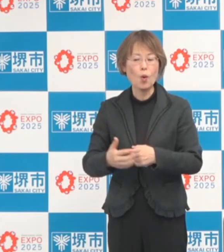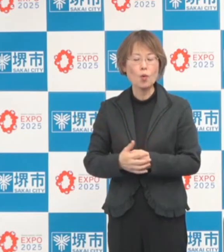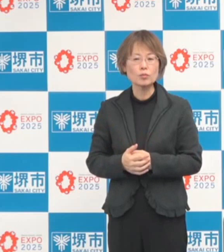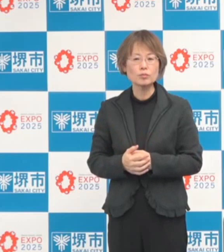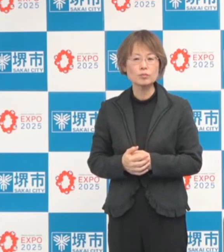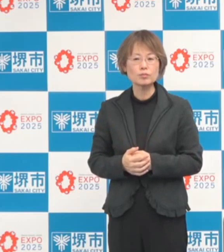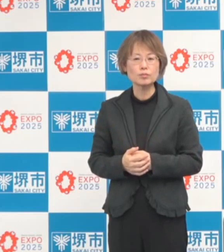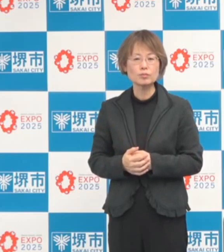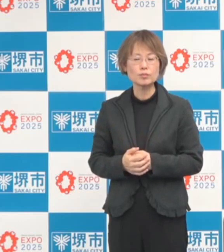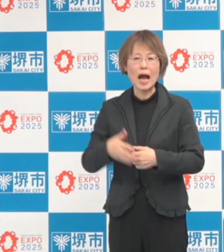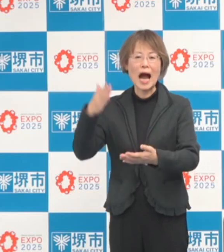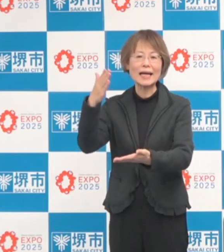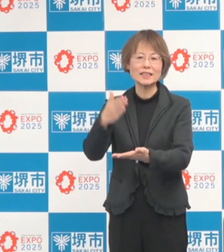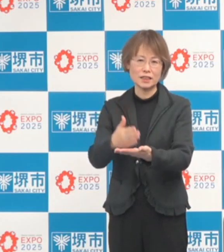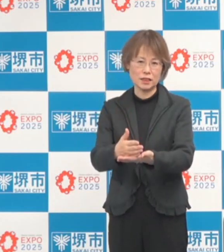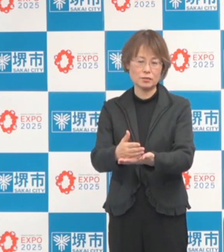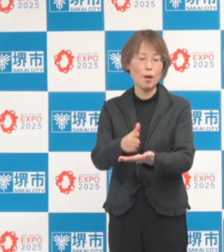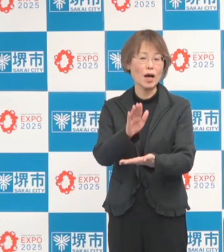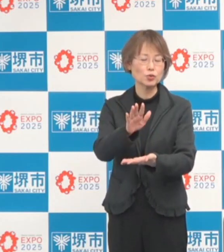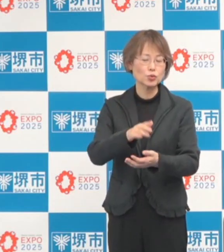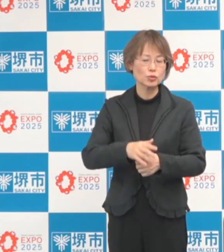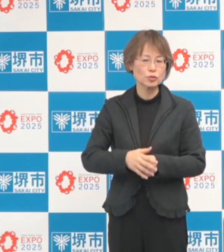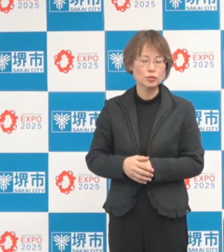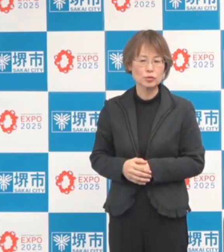廃止した事業もありますが、その